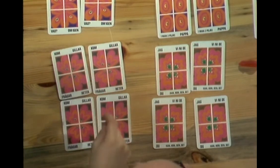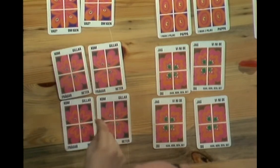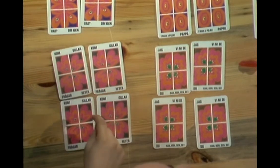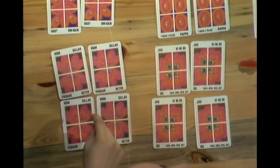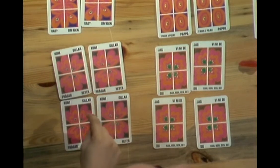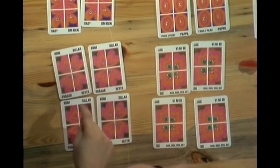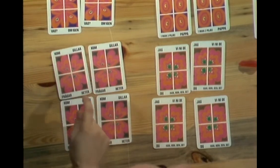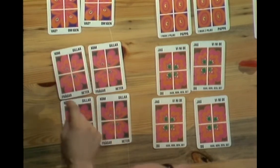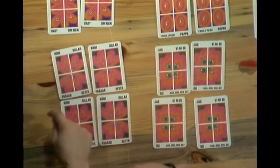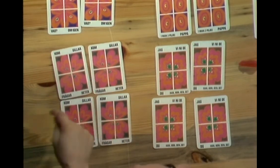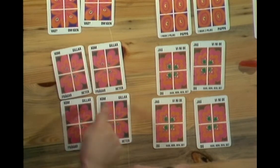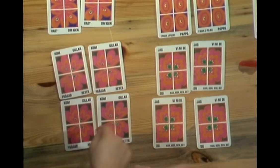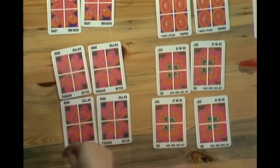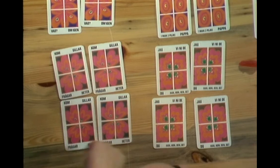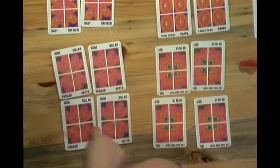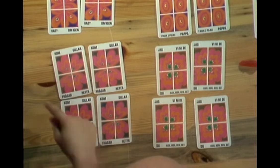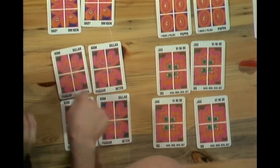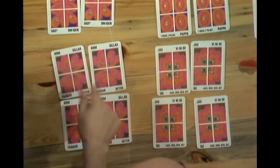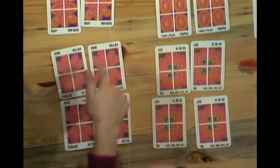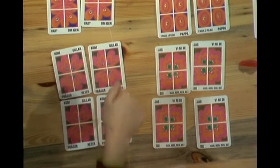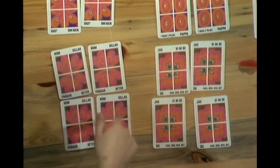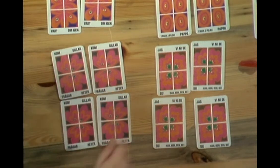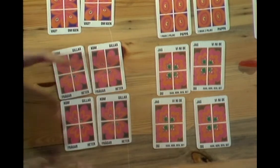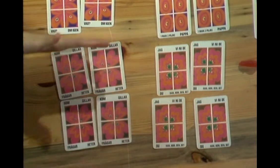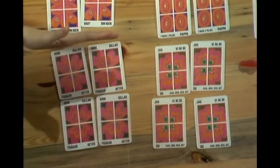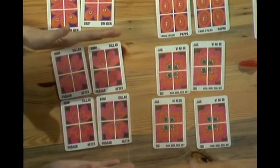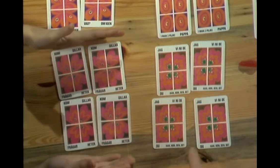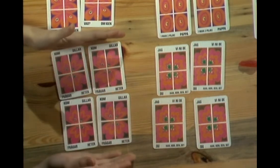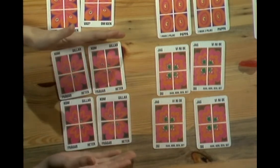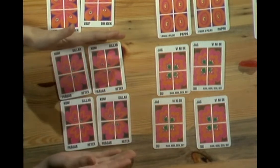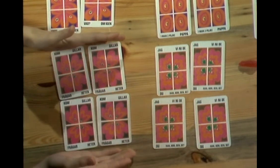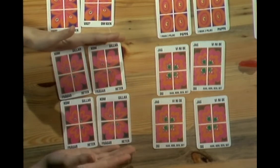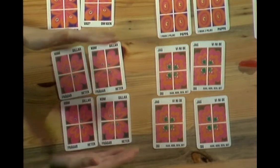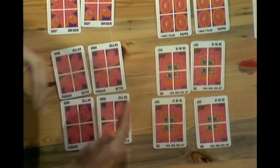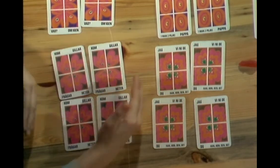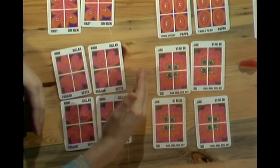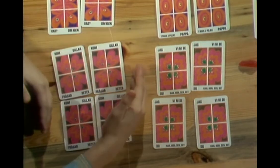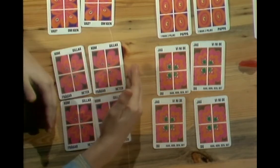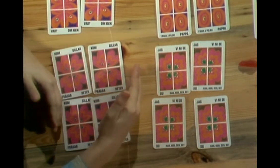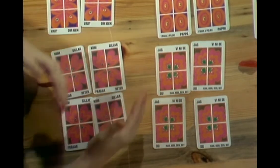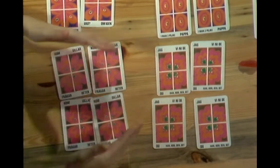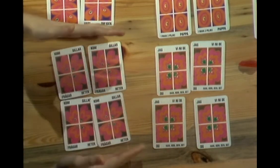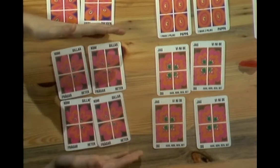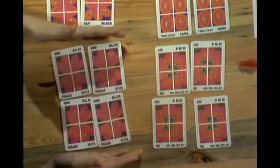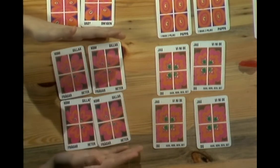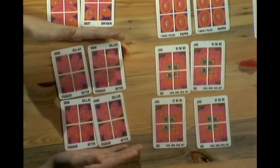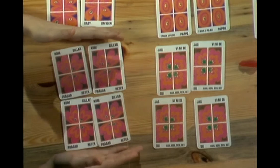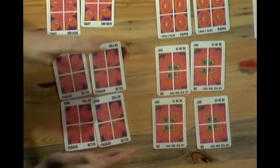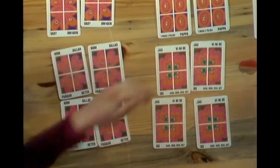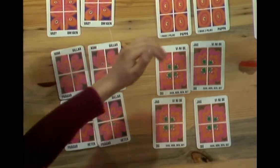på baksidan och så står det samma ord här. Ja, just det. Här ser du en familj med fjärilsvingar och fjärilsögon. Ja. Och här är